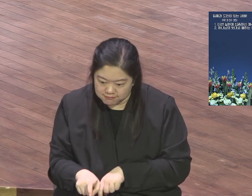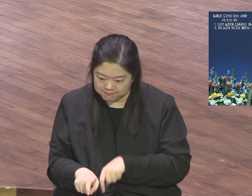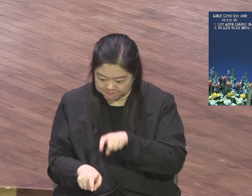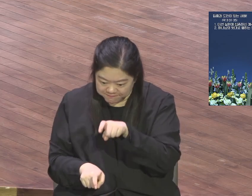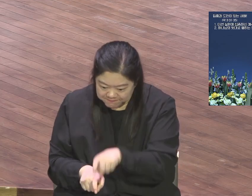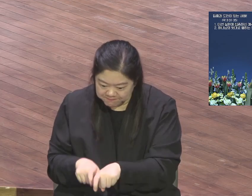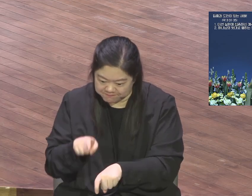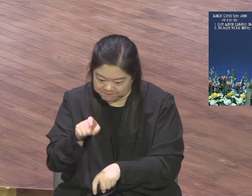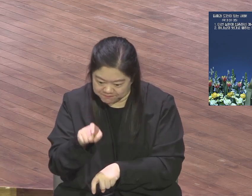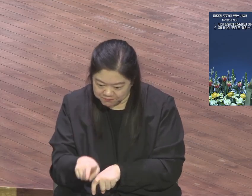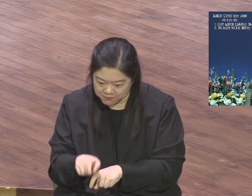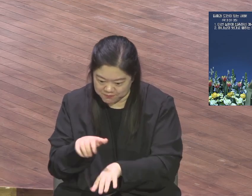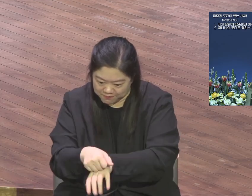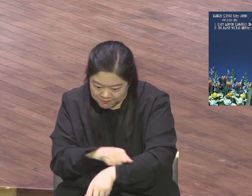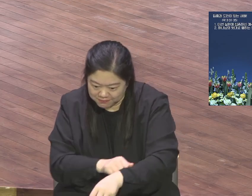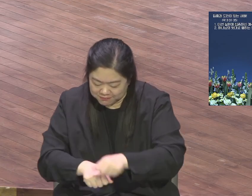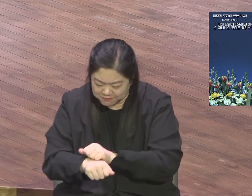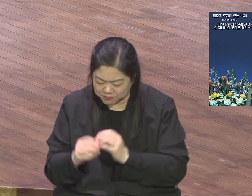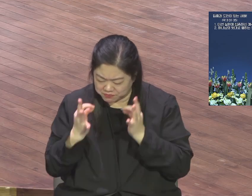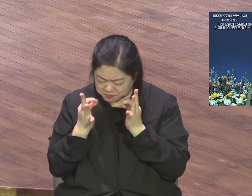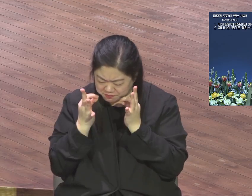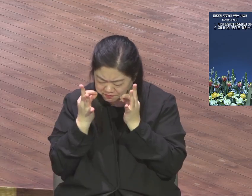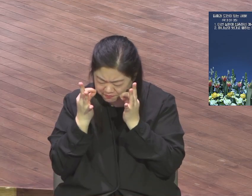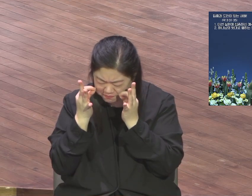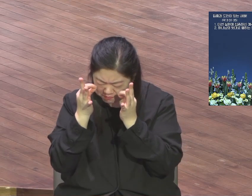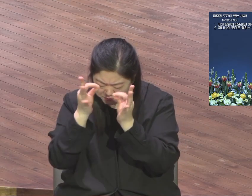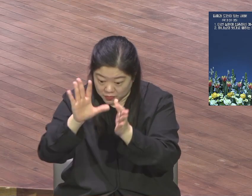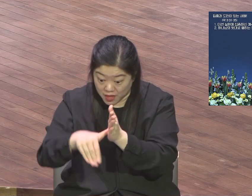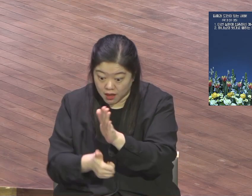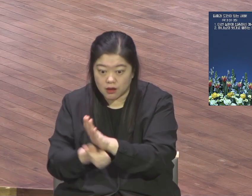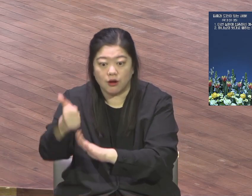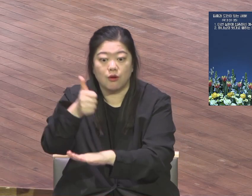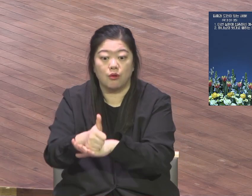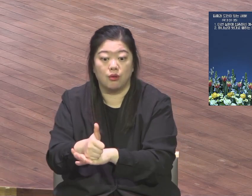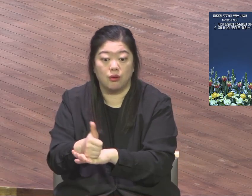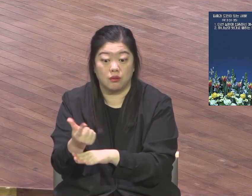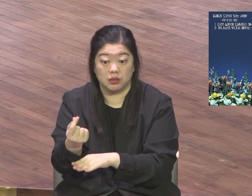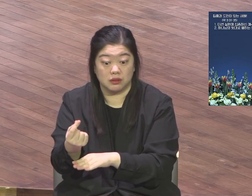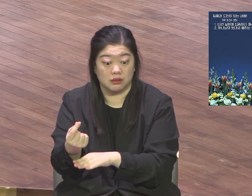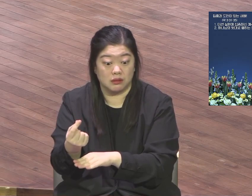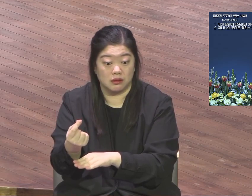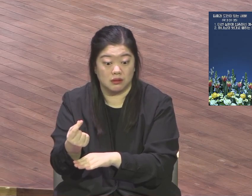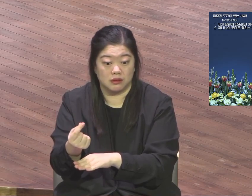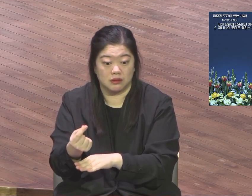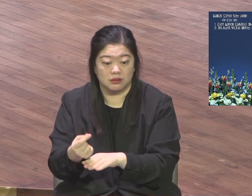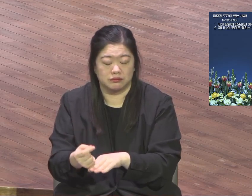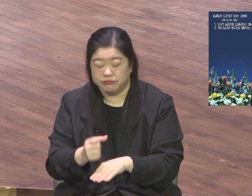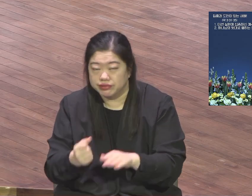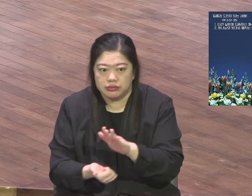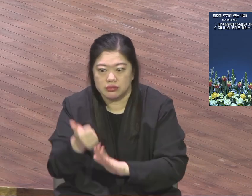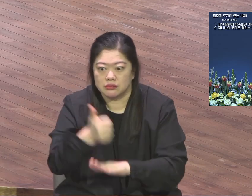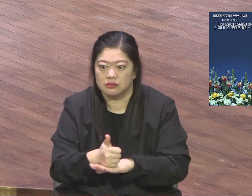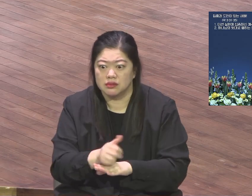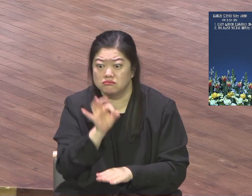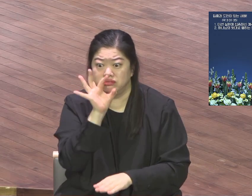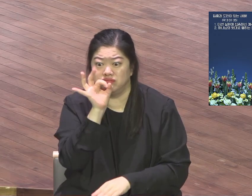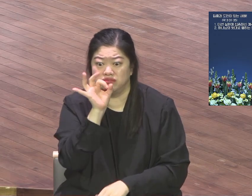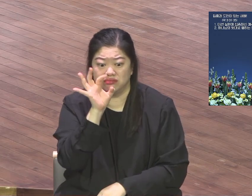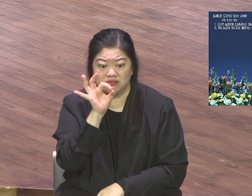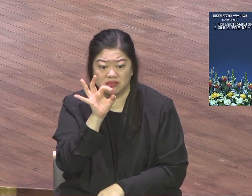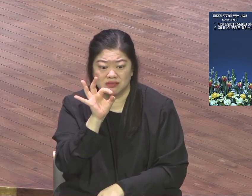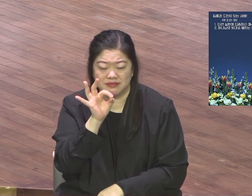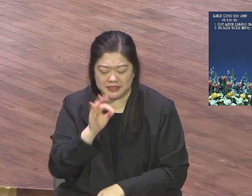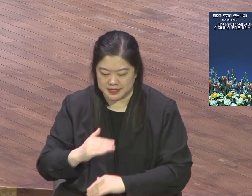걸음 나아갈 때 그 문이 열리는 것입니다. 영적인 삶도 마찬가지예요. 한 걸음 한